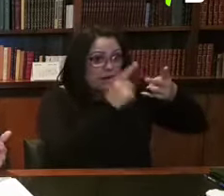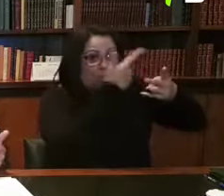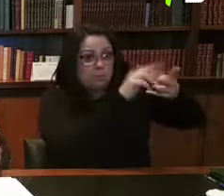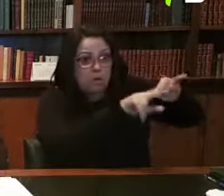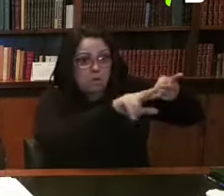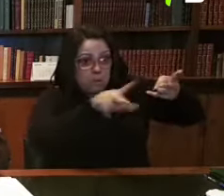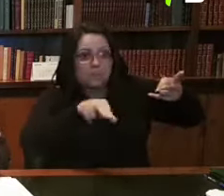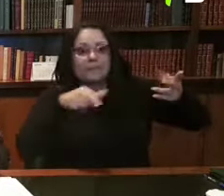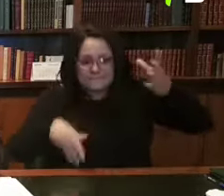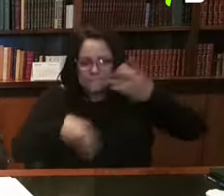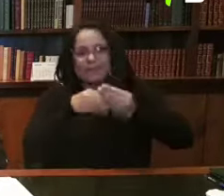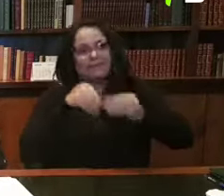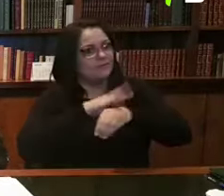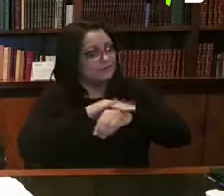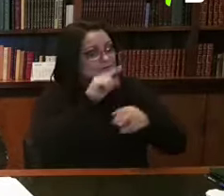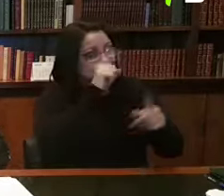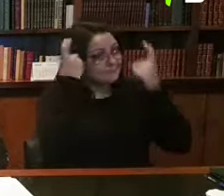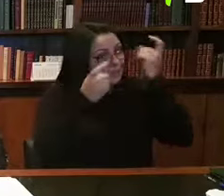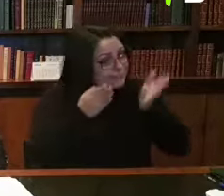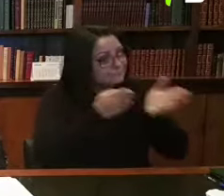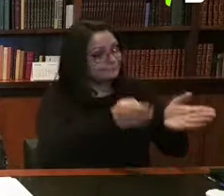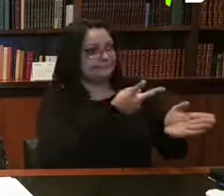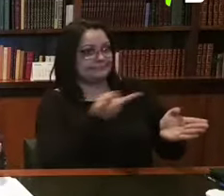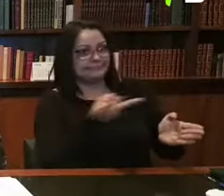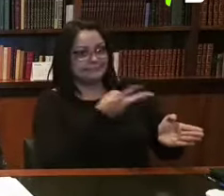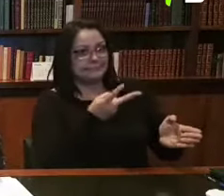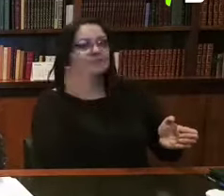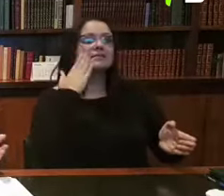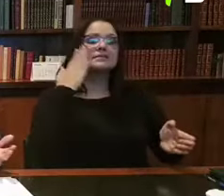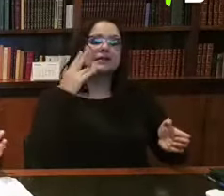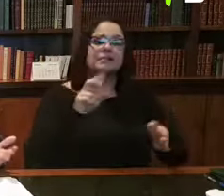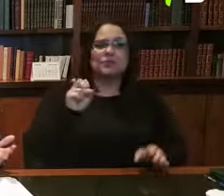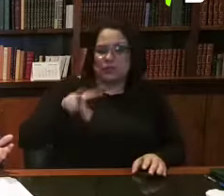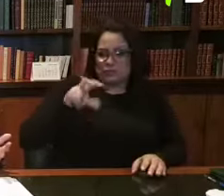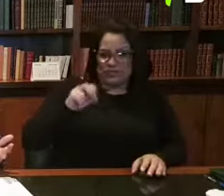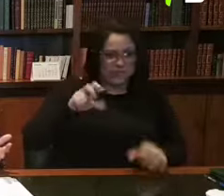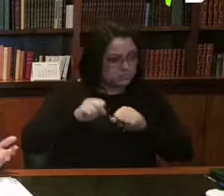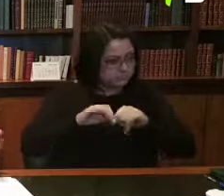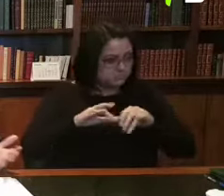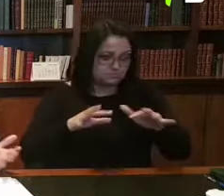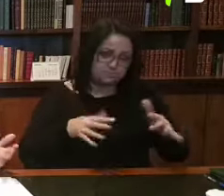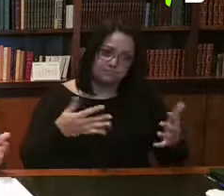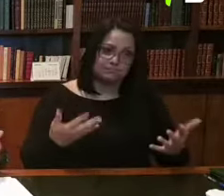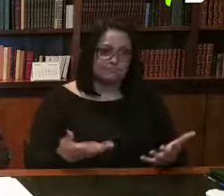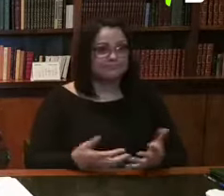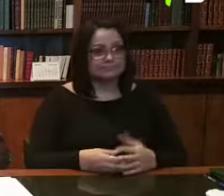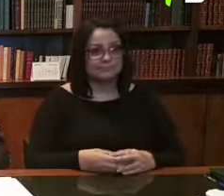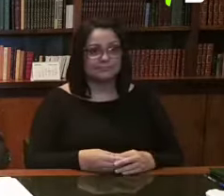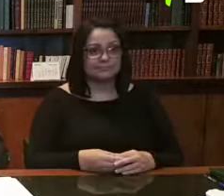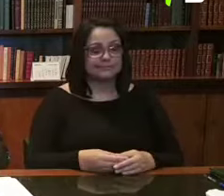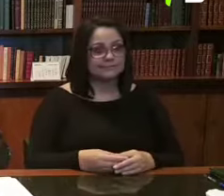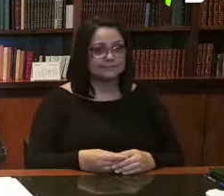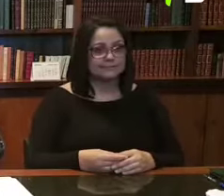certo o resto é tem que ter cuidado também mas sabe uma vez um vírus e foi acometido vírus ele ele